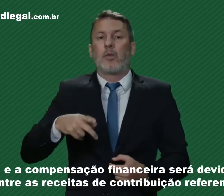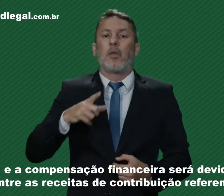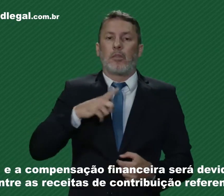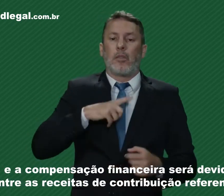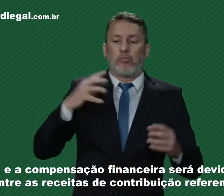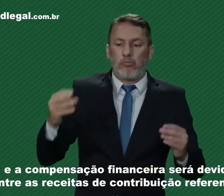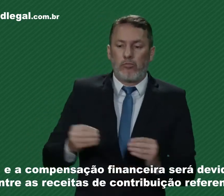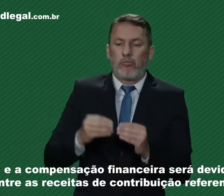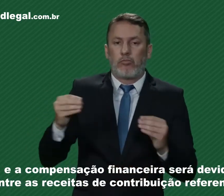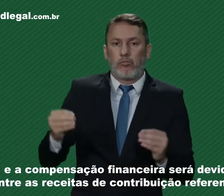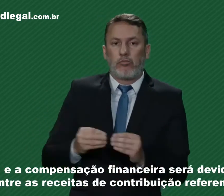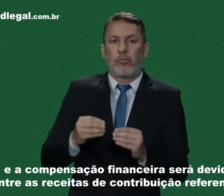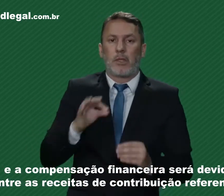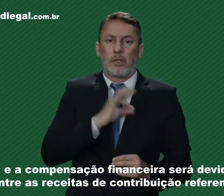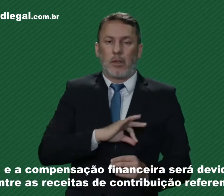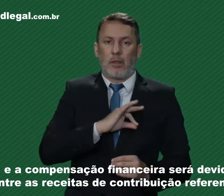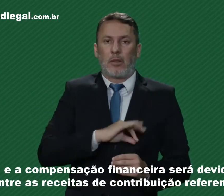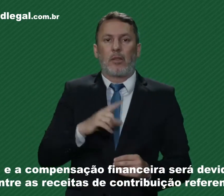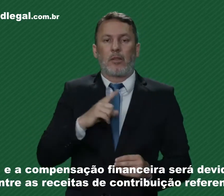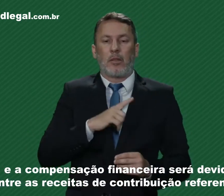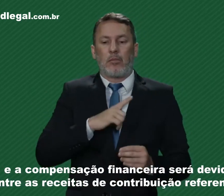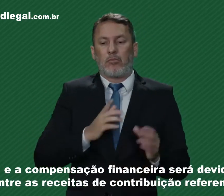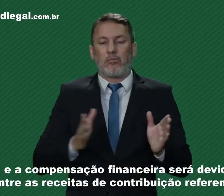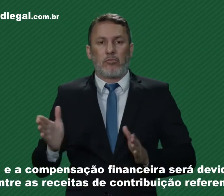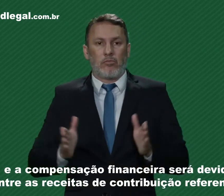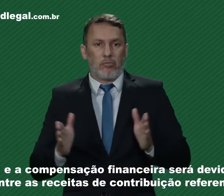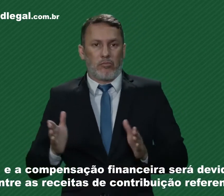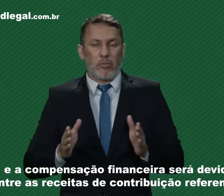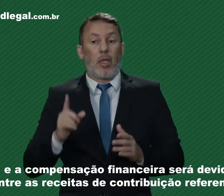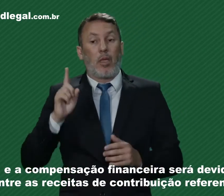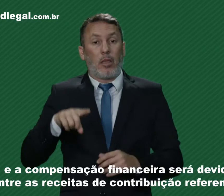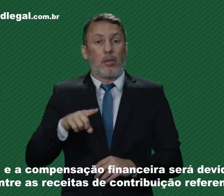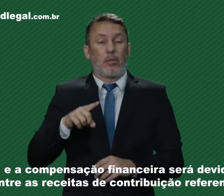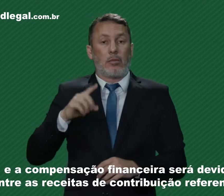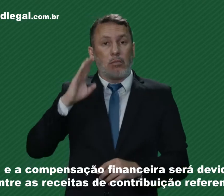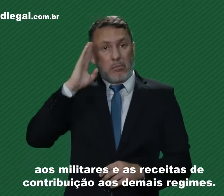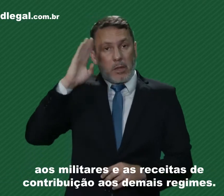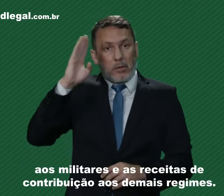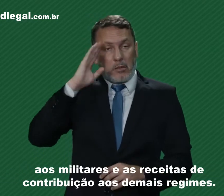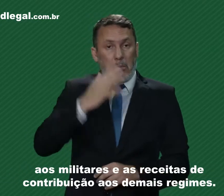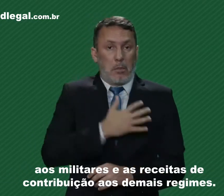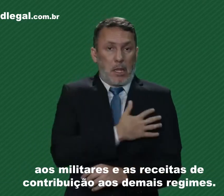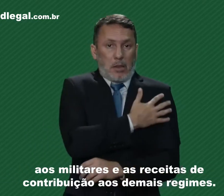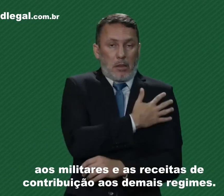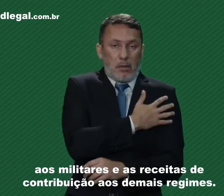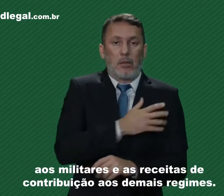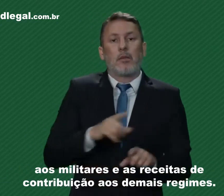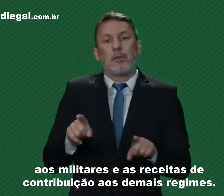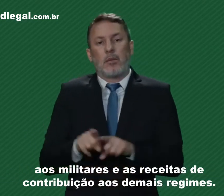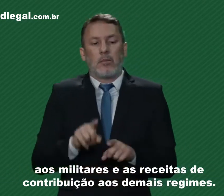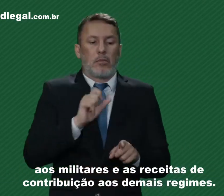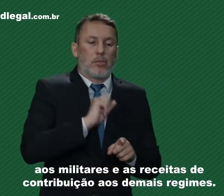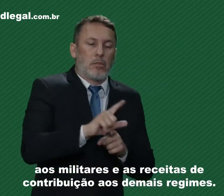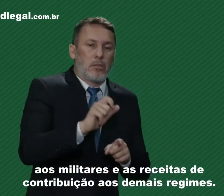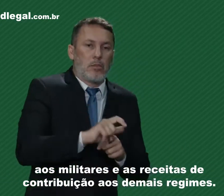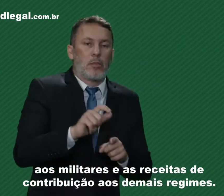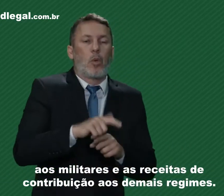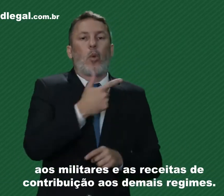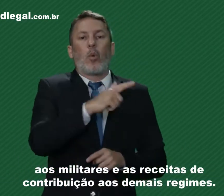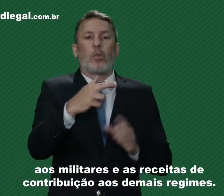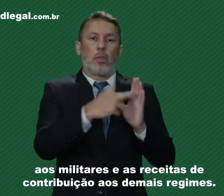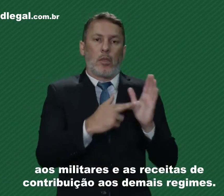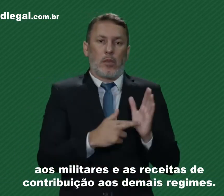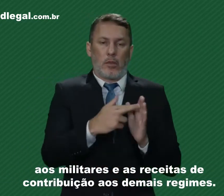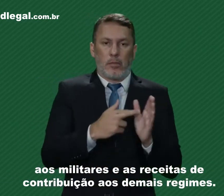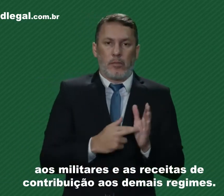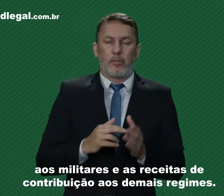e a compensação financeira será devida entre as receitas de contribuição referentes aos militares e as receitas de